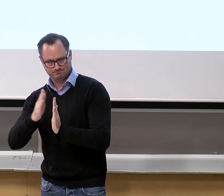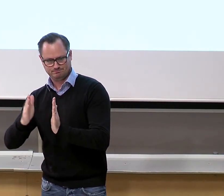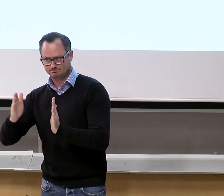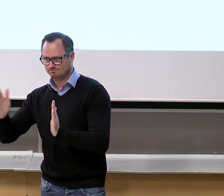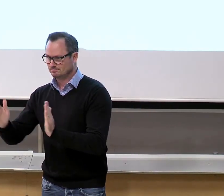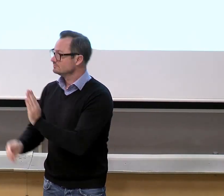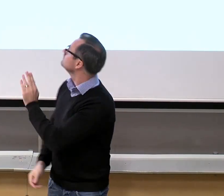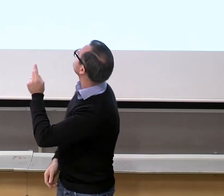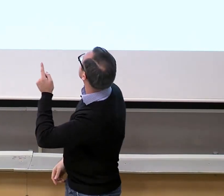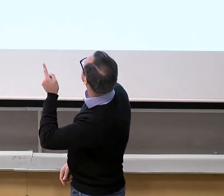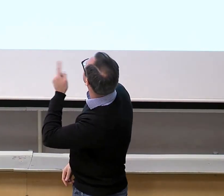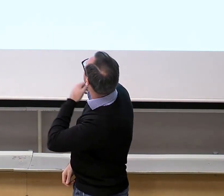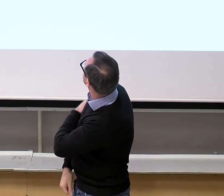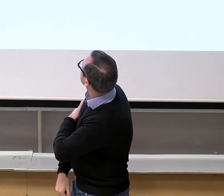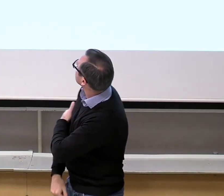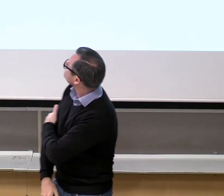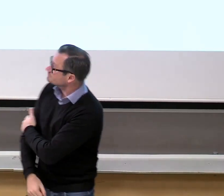står inom parentesen där på nivå fyra.